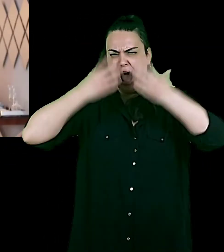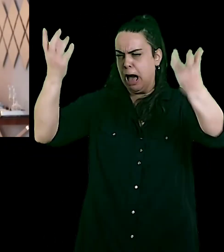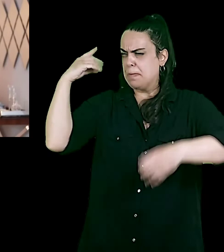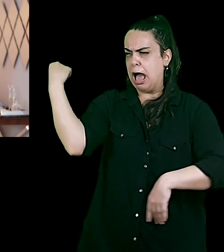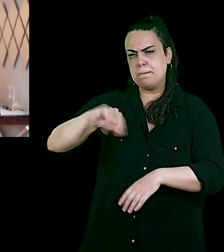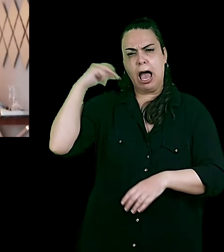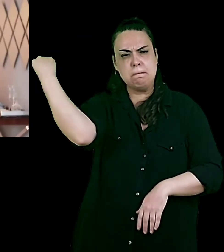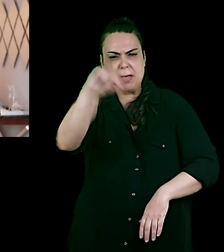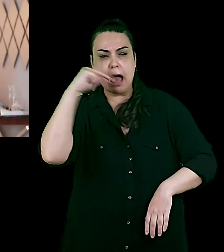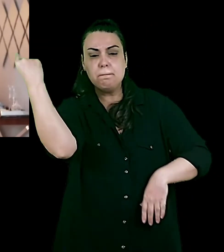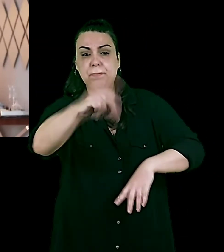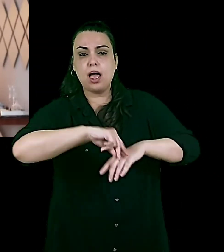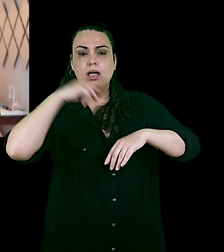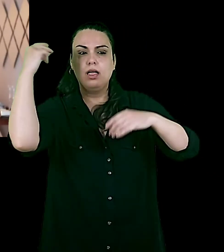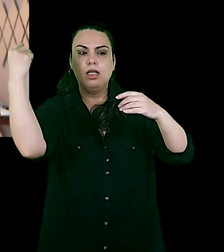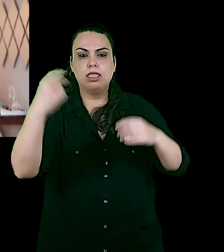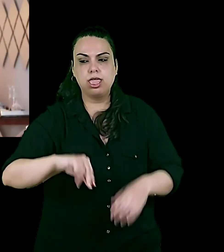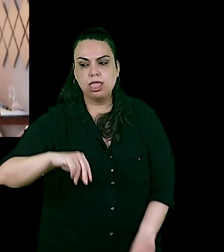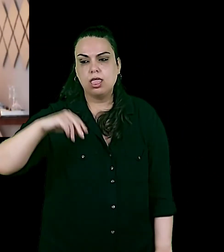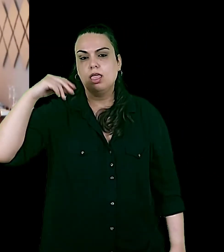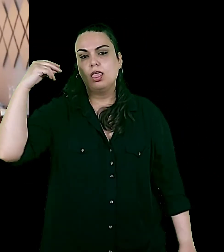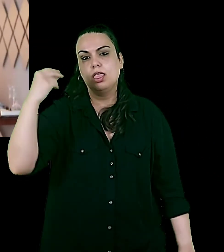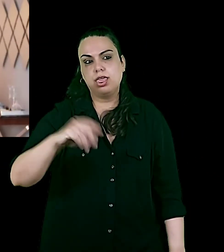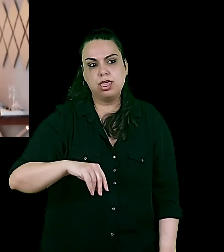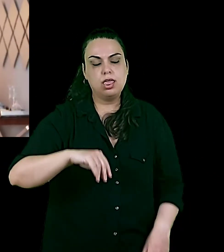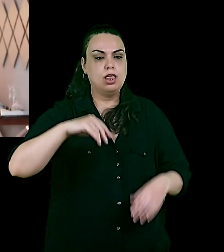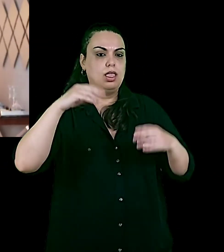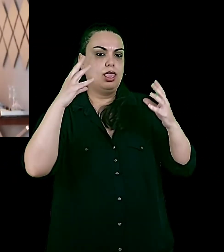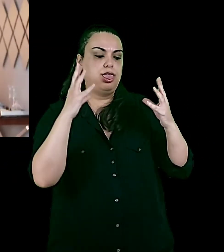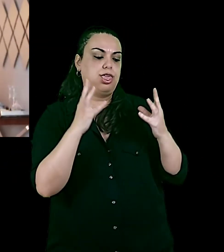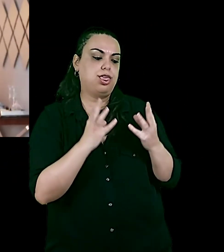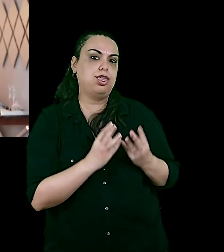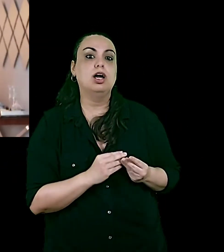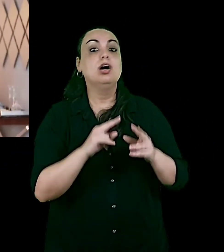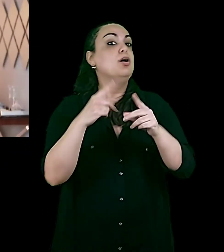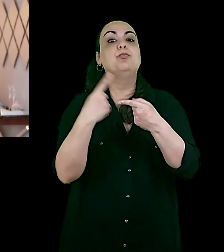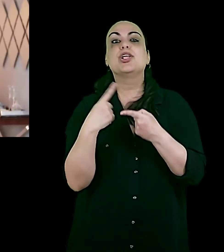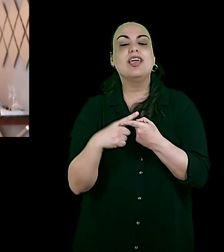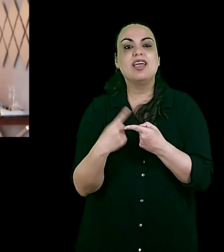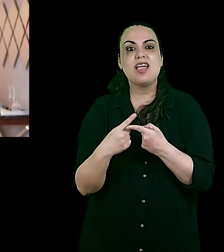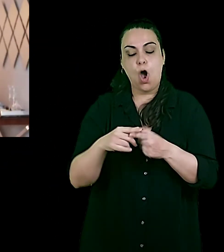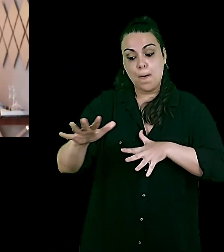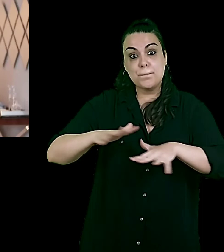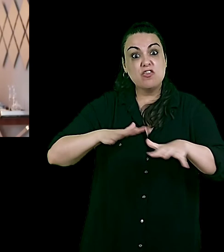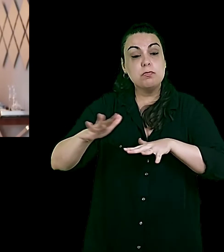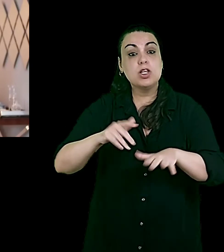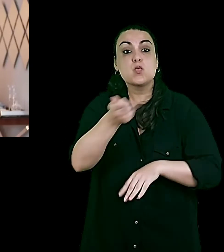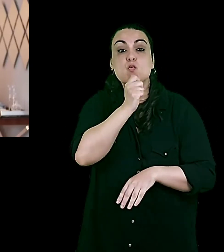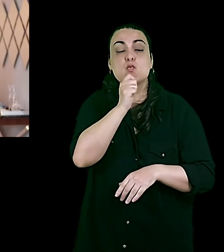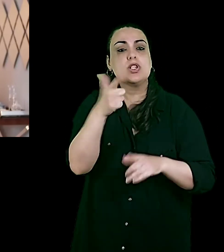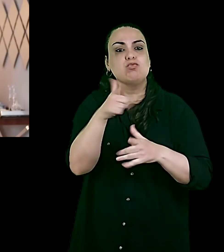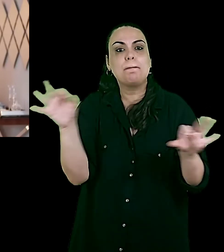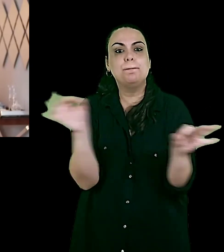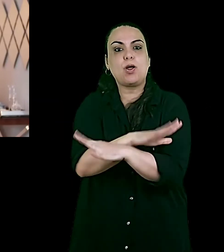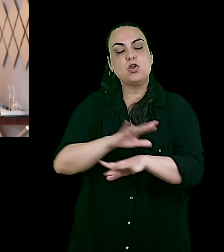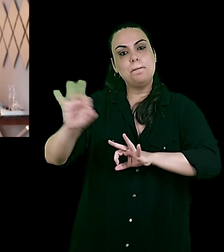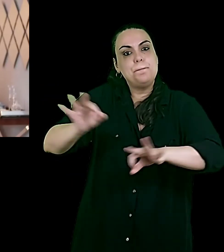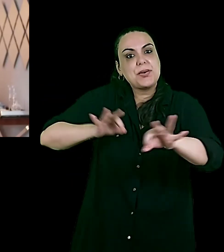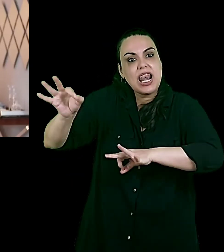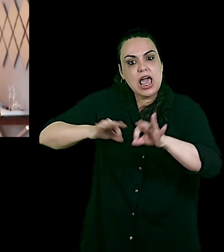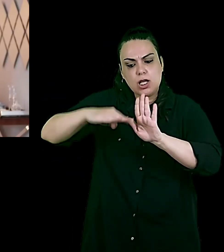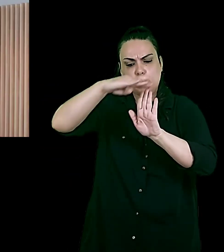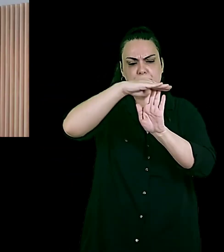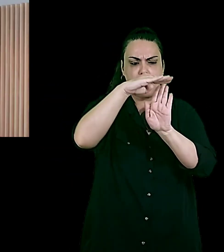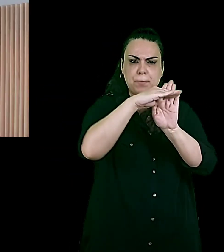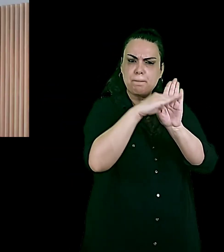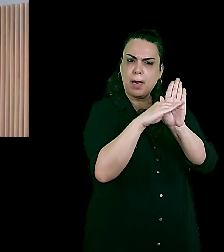na unção, você começa no propósito, daqui a pouco arrefece. Sabe por quê? Porque dentro do movimento você não desenvolveu um plano para você conseguir ir até o